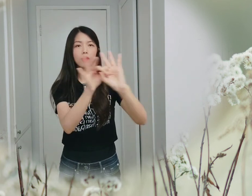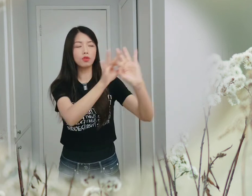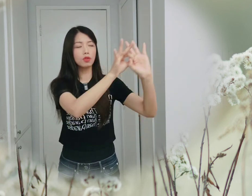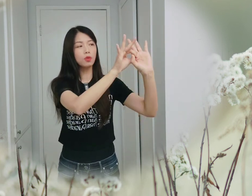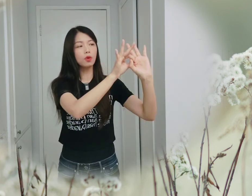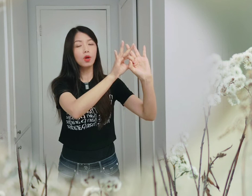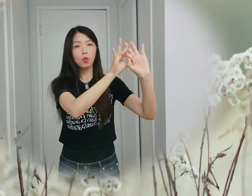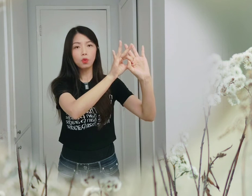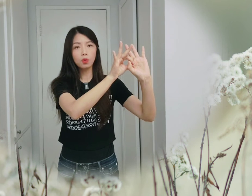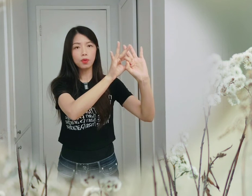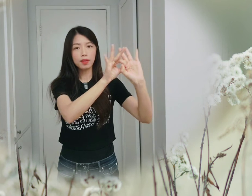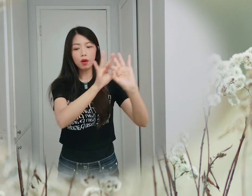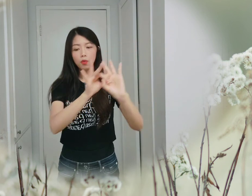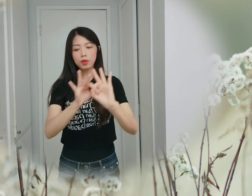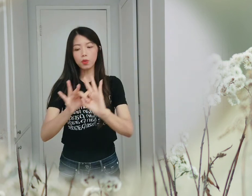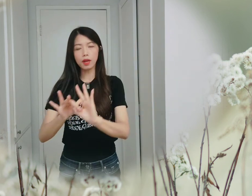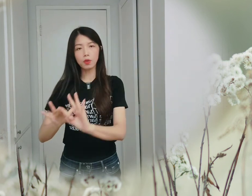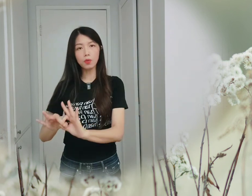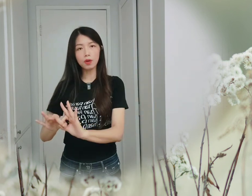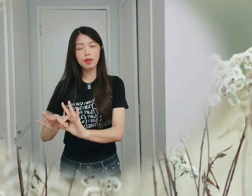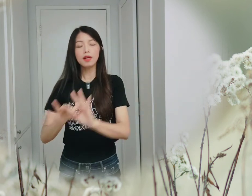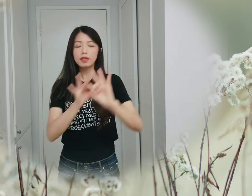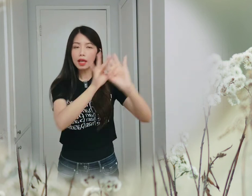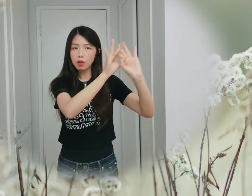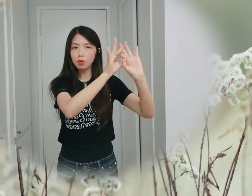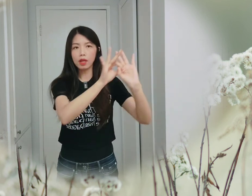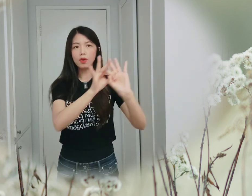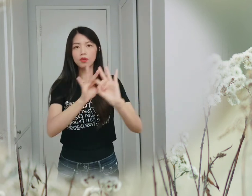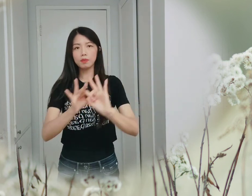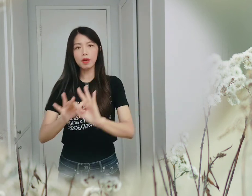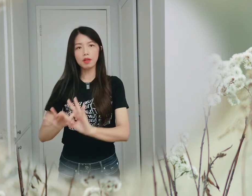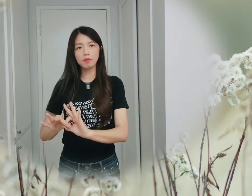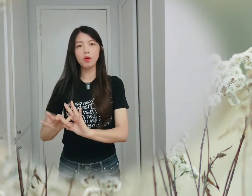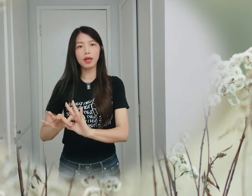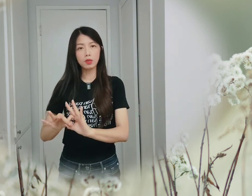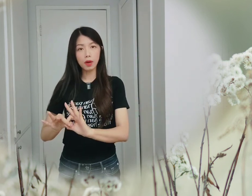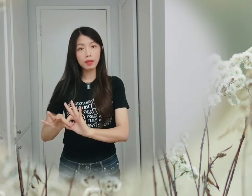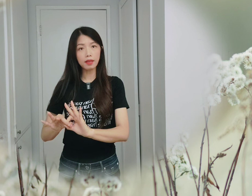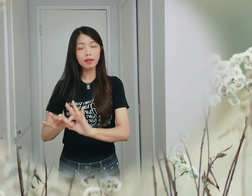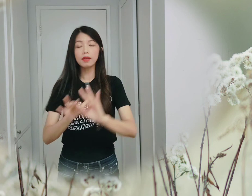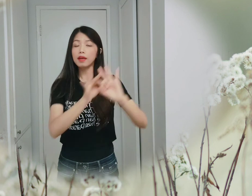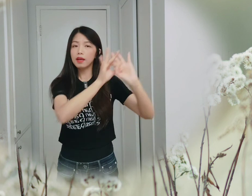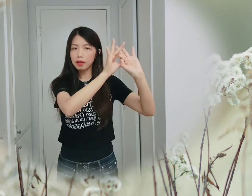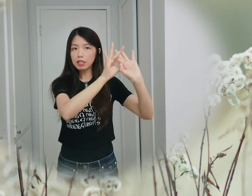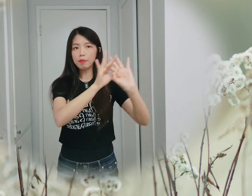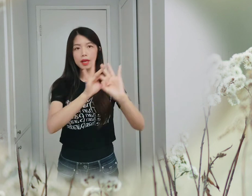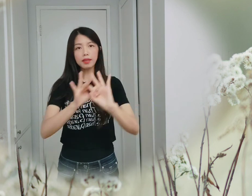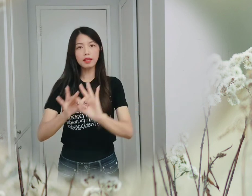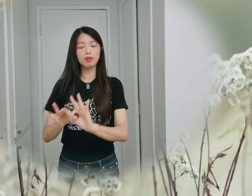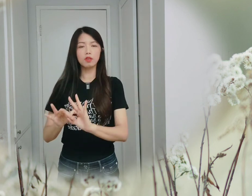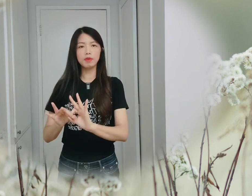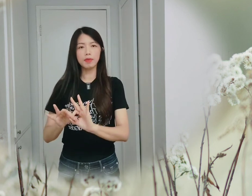고리를 걸어주시고 오른쪽 위에서 왼쪽 아래로 사선으로 내려와 주시면 뭔가 계속 한다는,